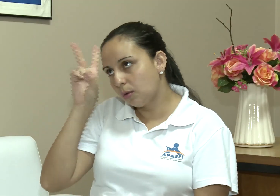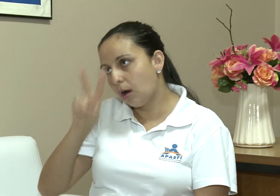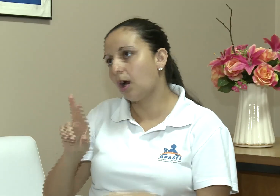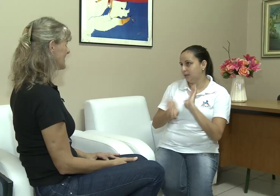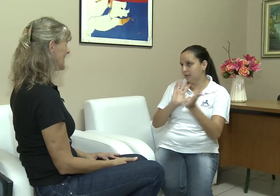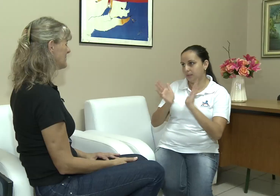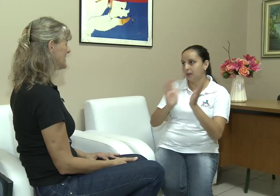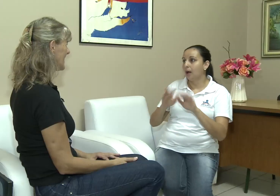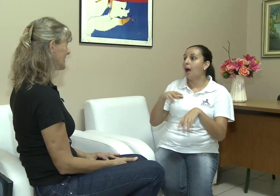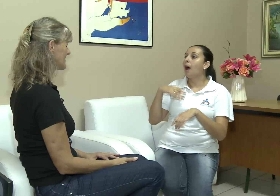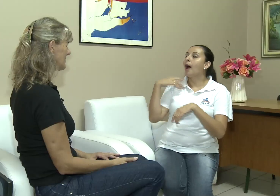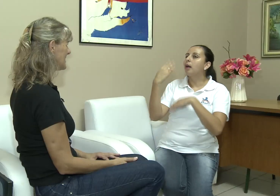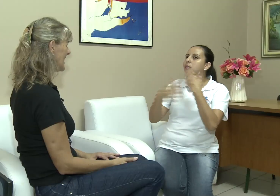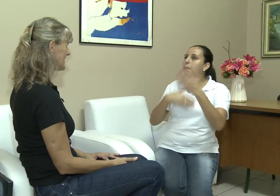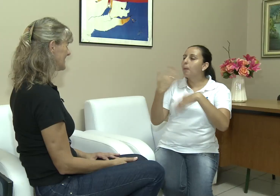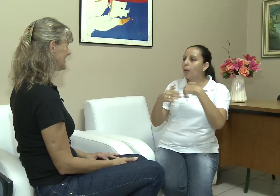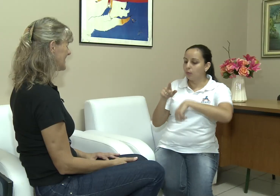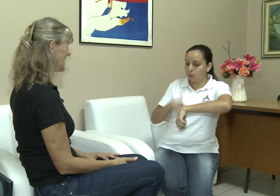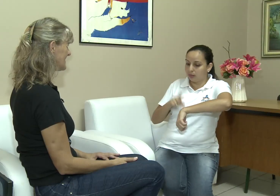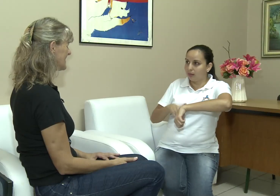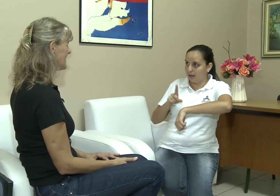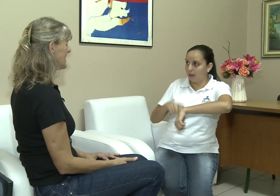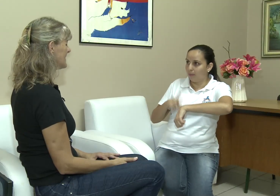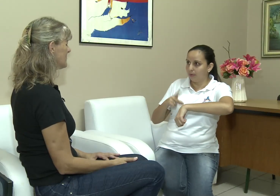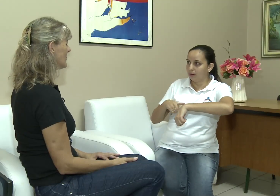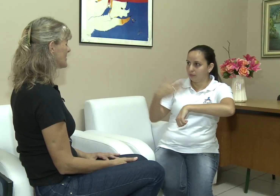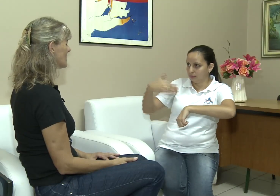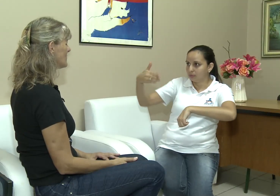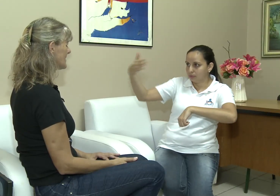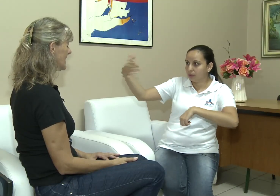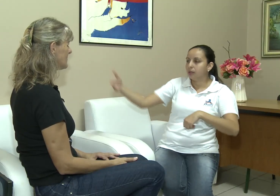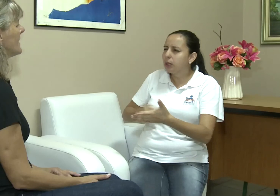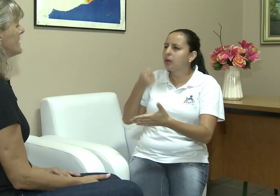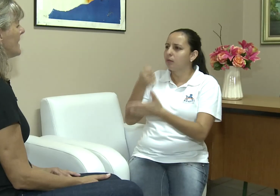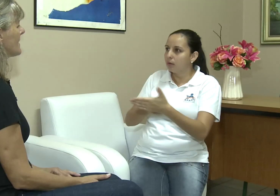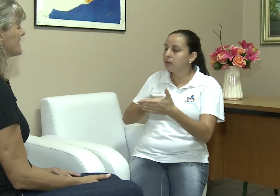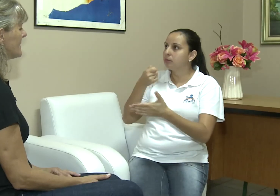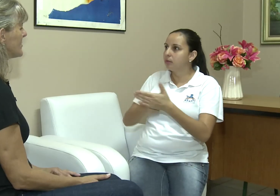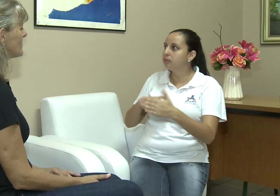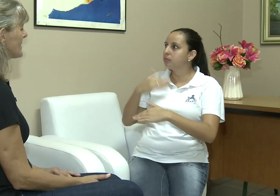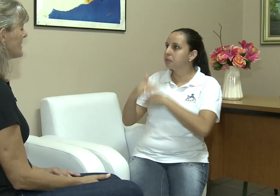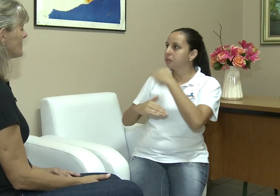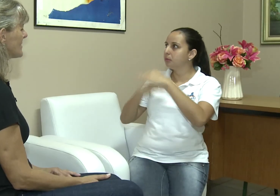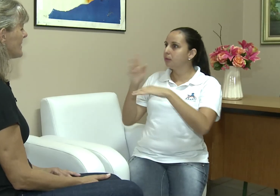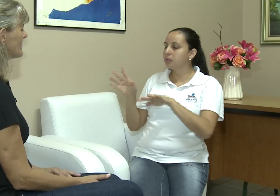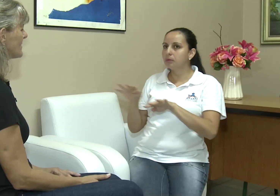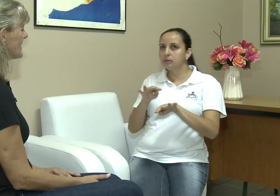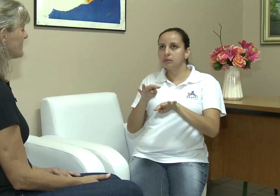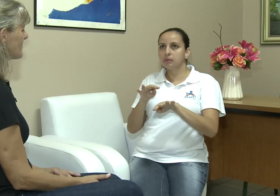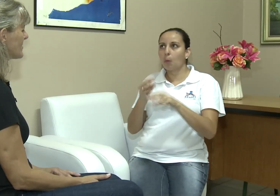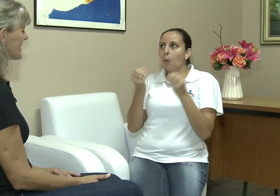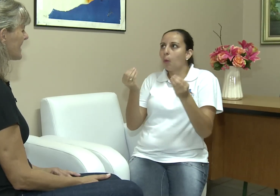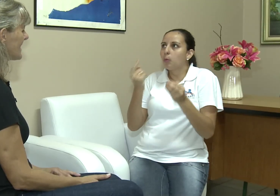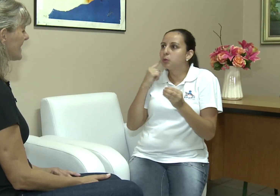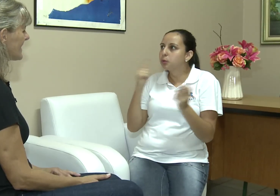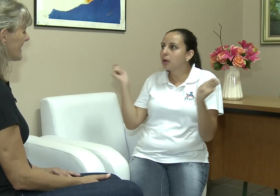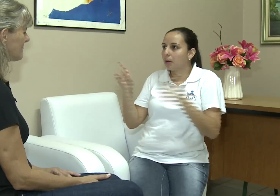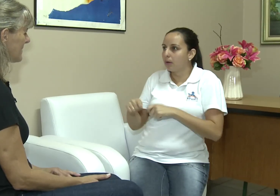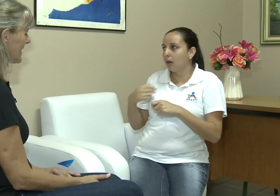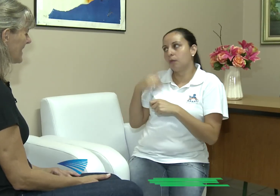de Letras, ela pôde se aprofundar no estudo de Libras. E ela sempre lutando para mostrar que ela era capaz,